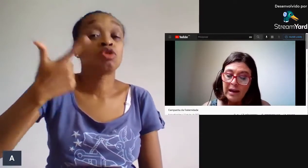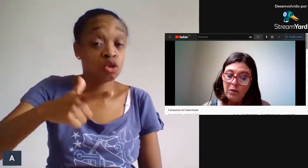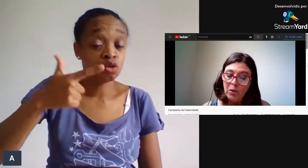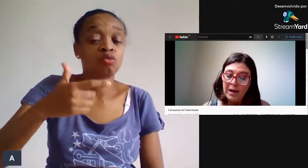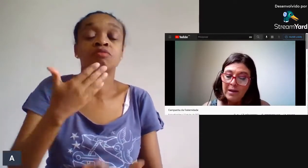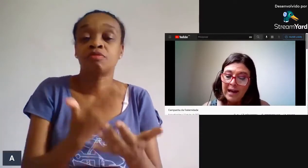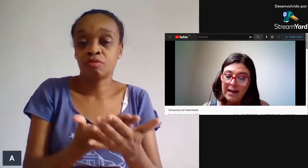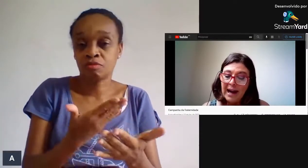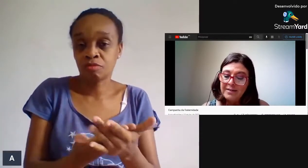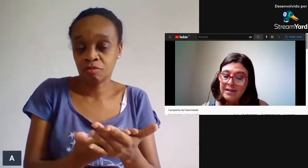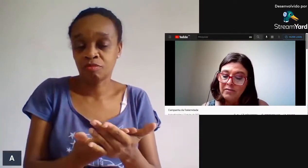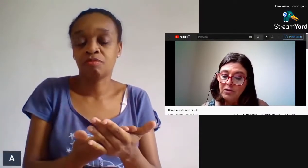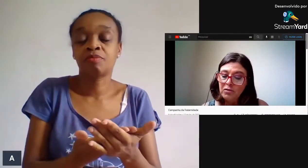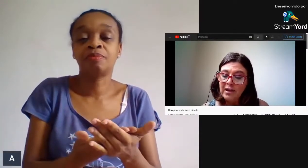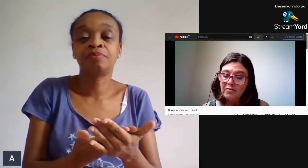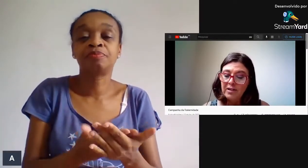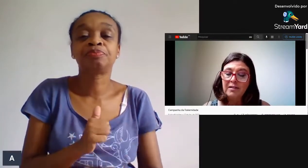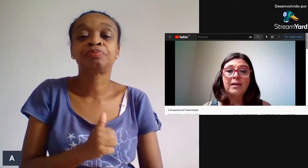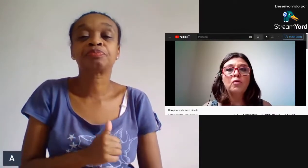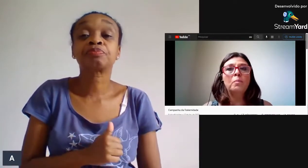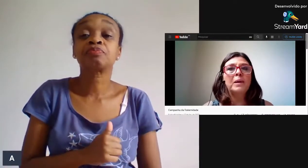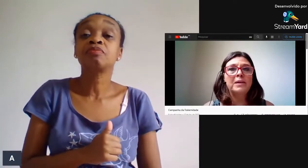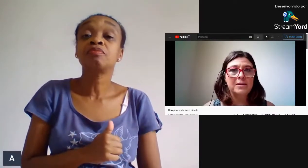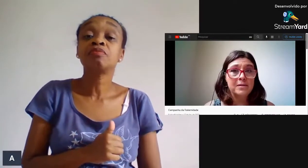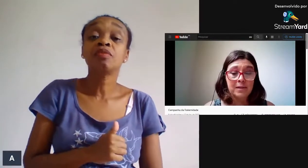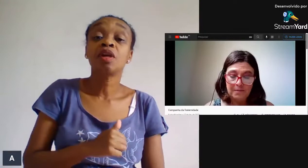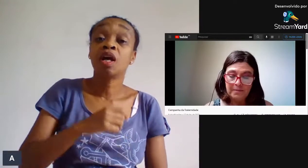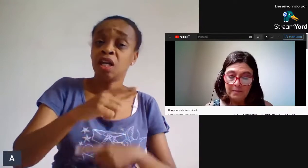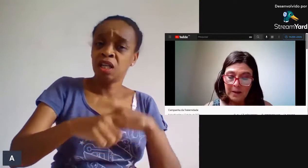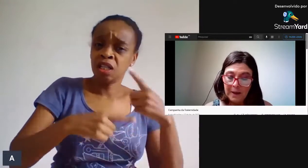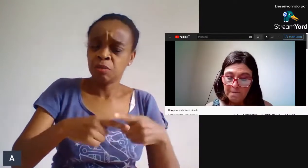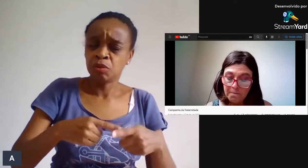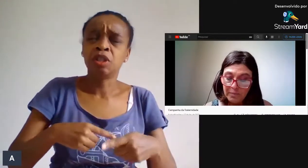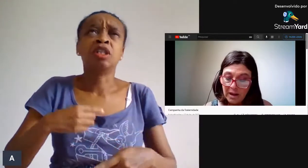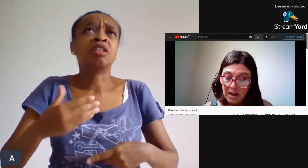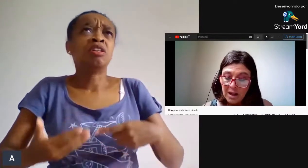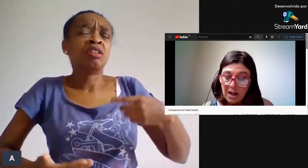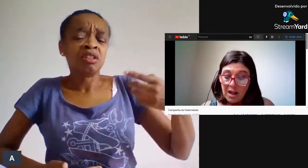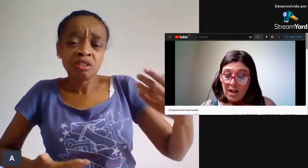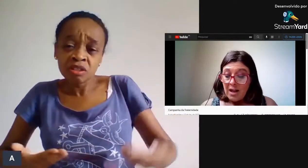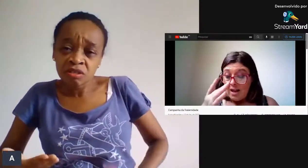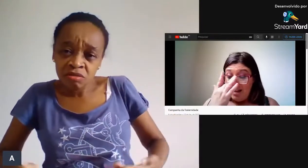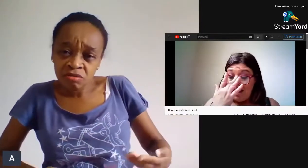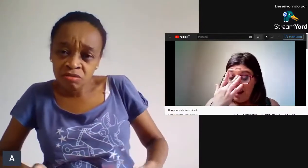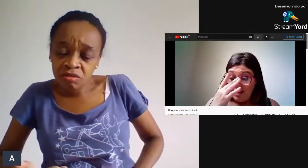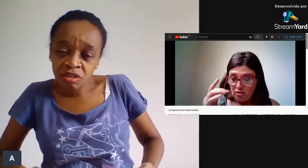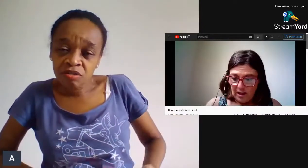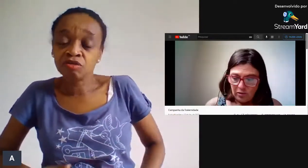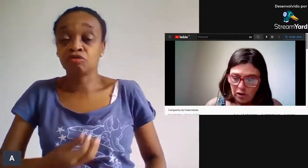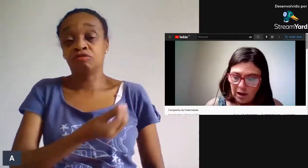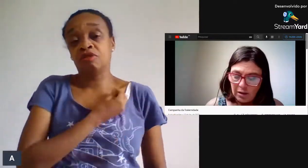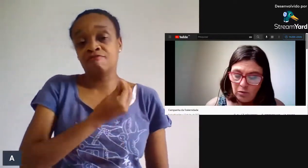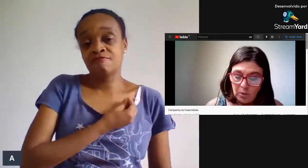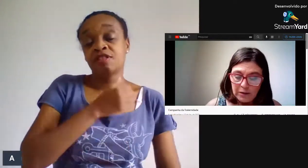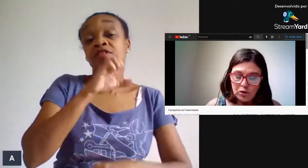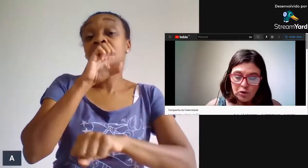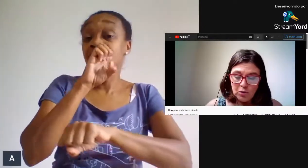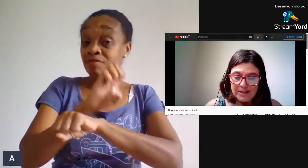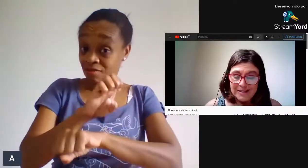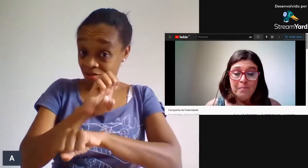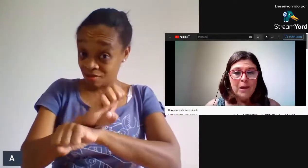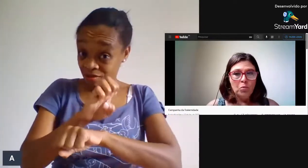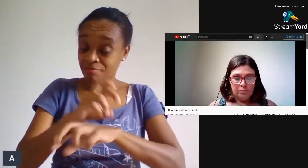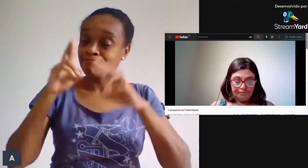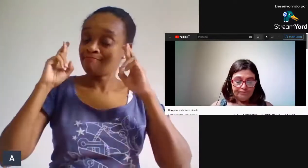1998, o lema era a serviço da vida e da esperança, né? E aí, gente, no ano